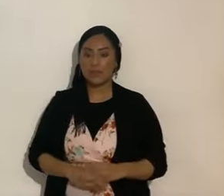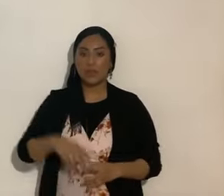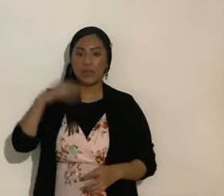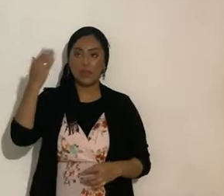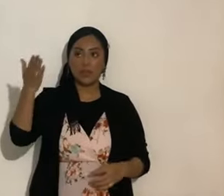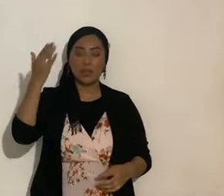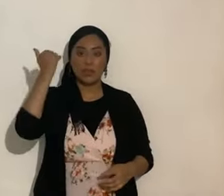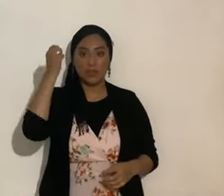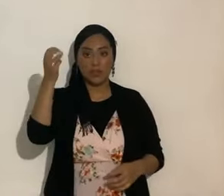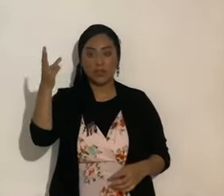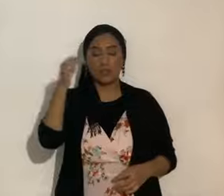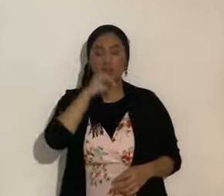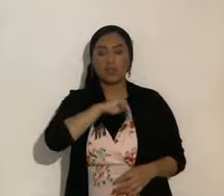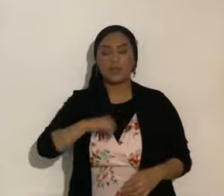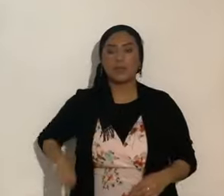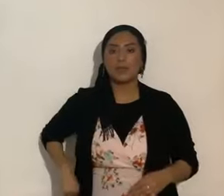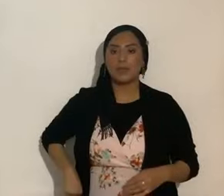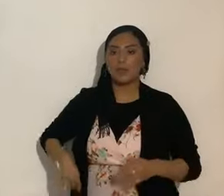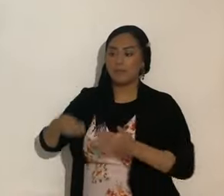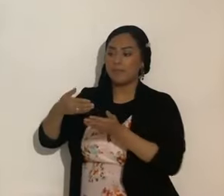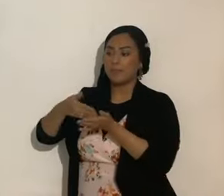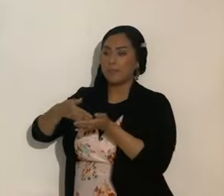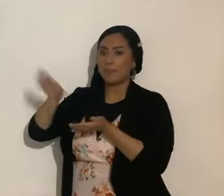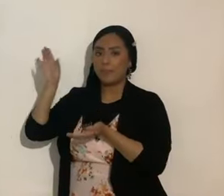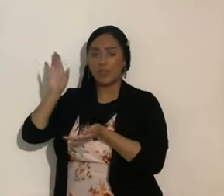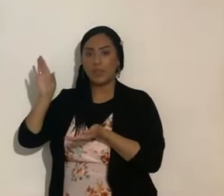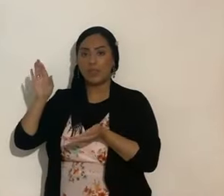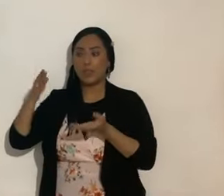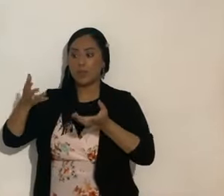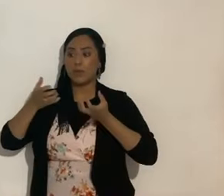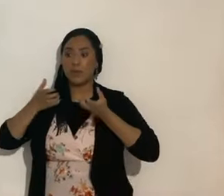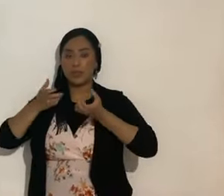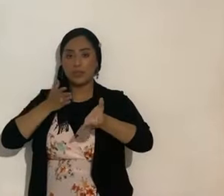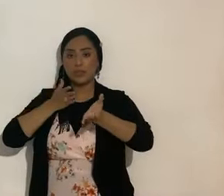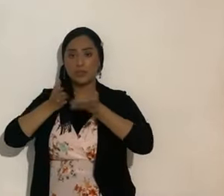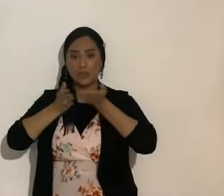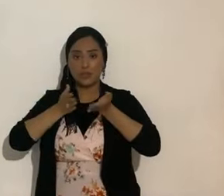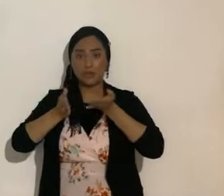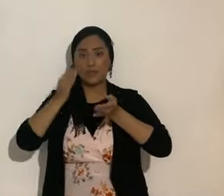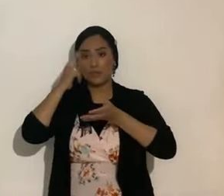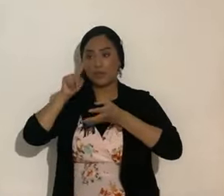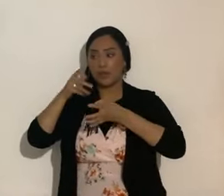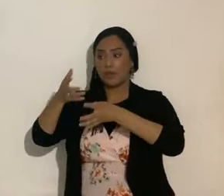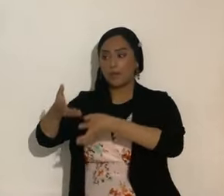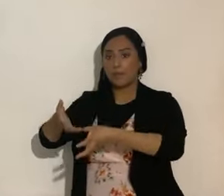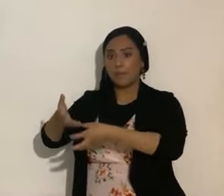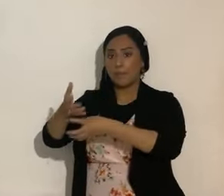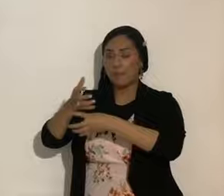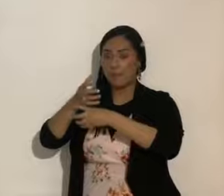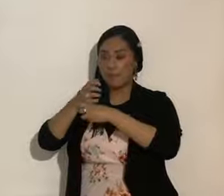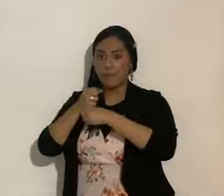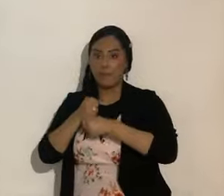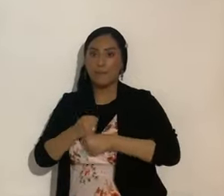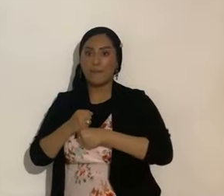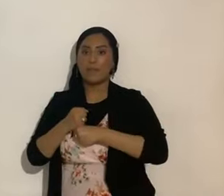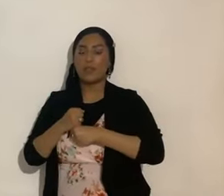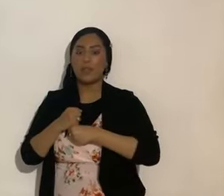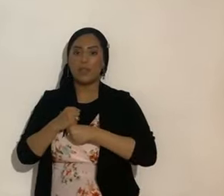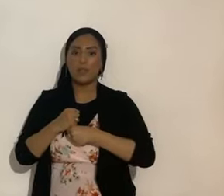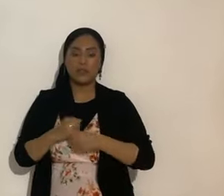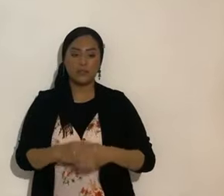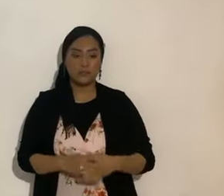Yahshua HaMashiach rechaza el deseo de servir por obtener recompensa.